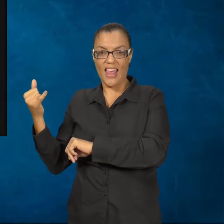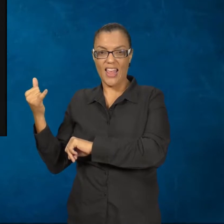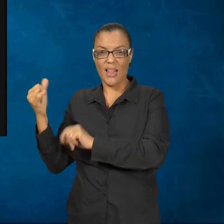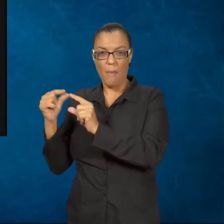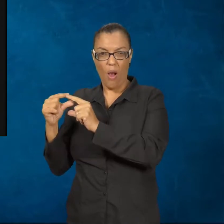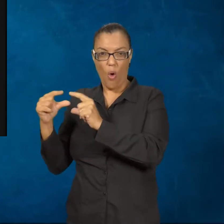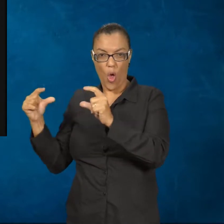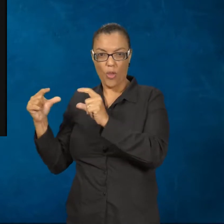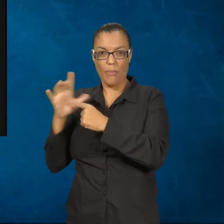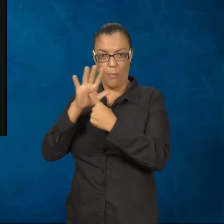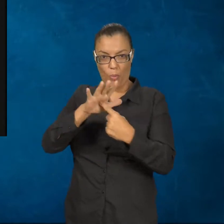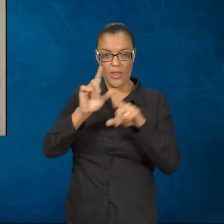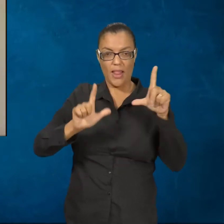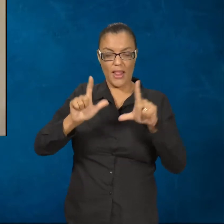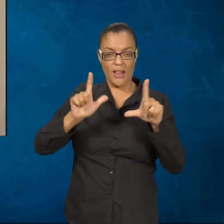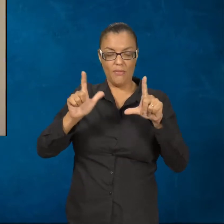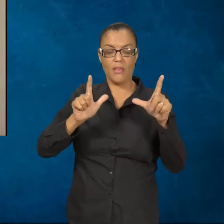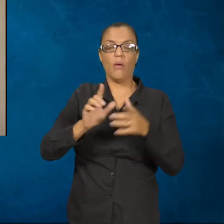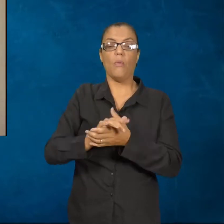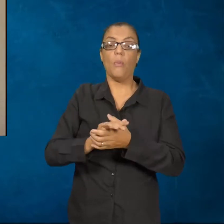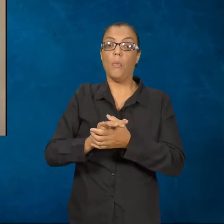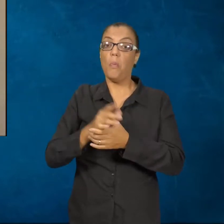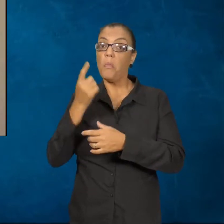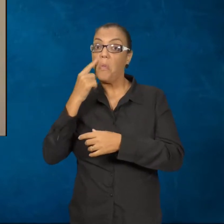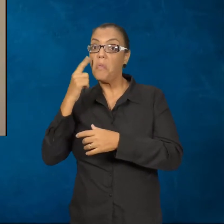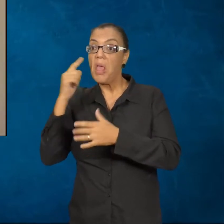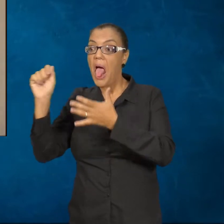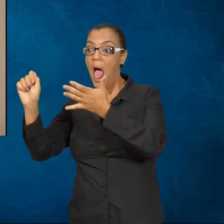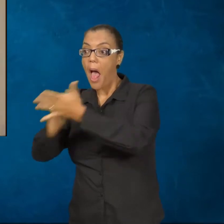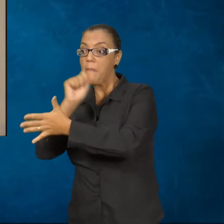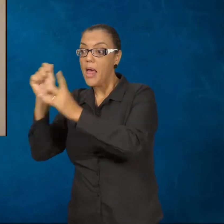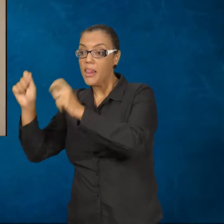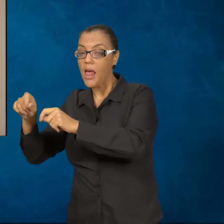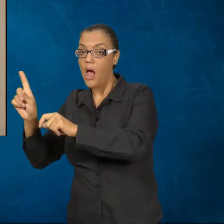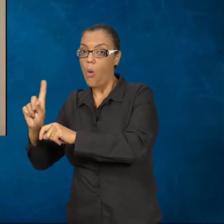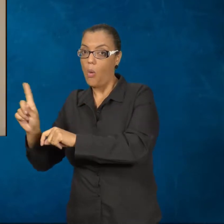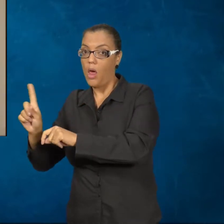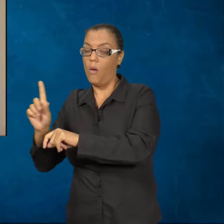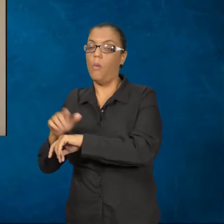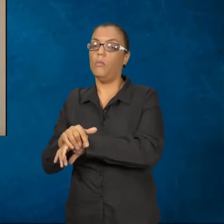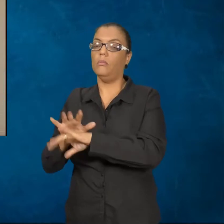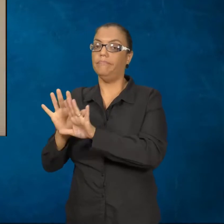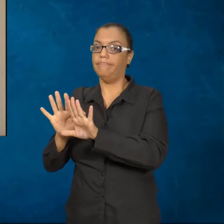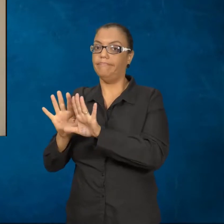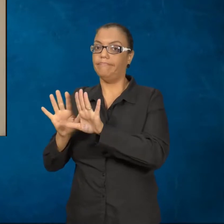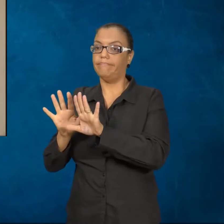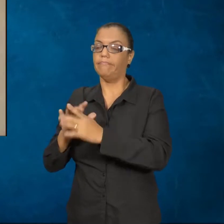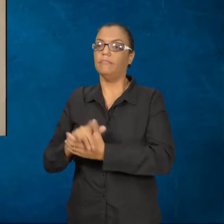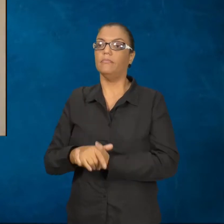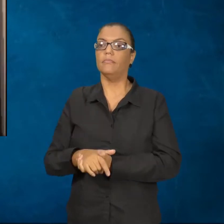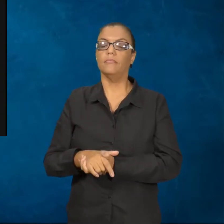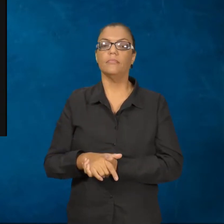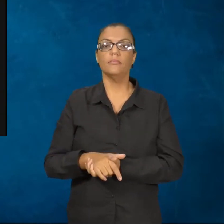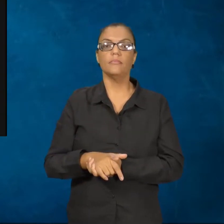as finas. Eu só queria ter certeza de uma coisa. Elas apagam?